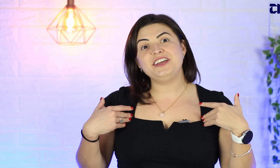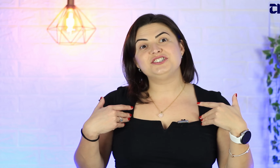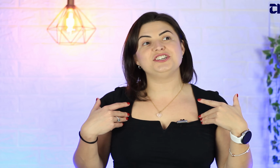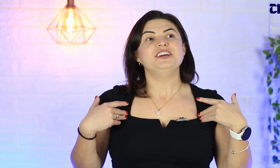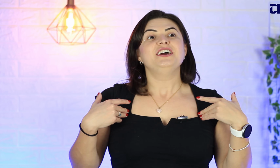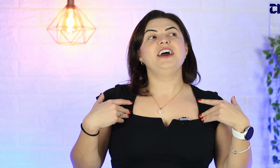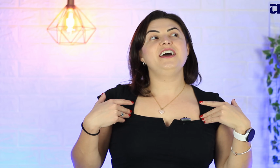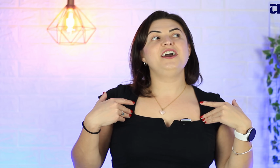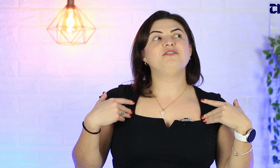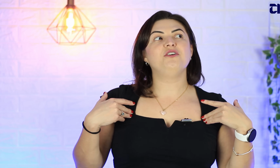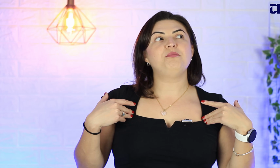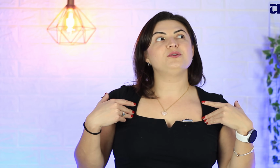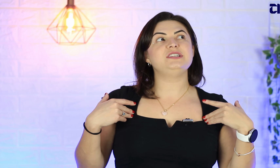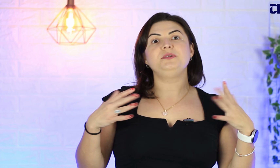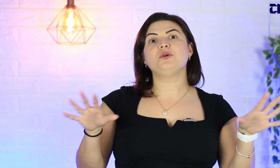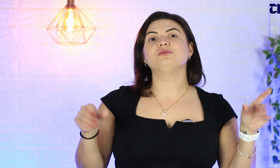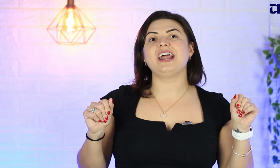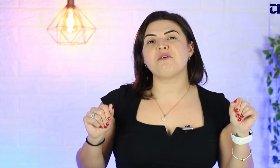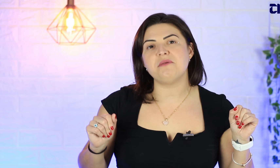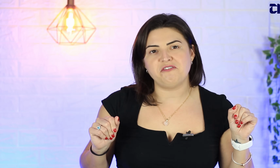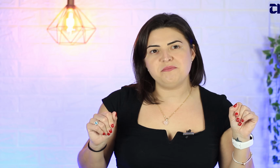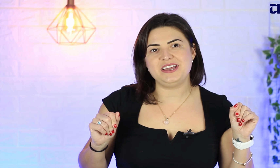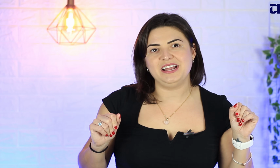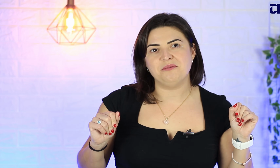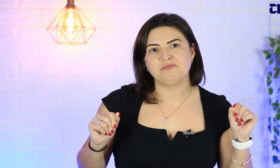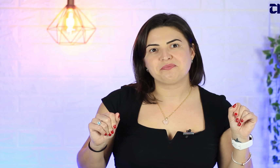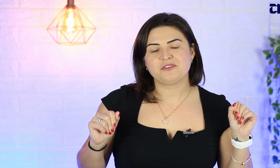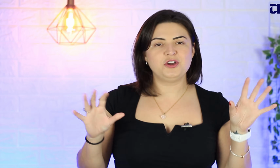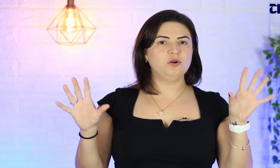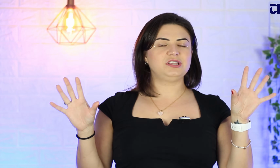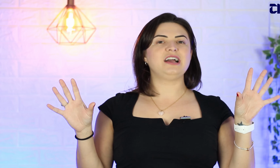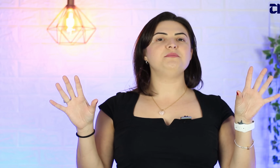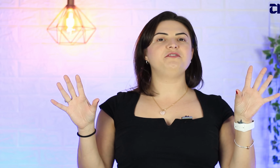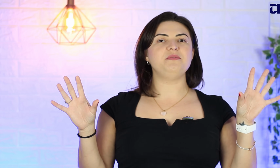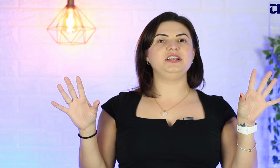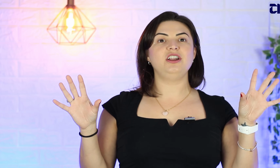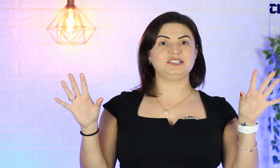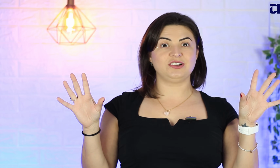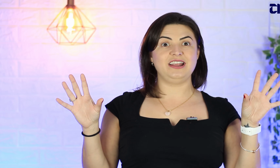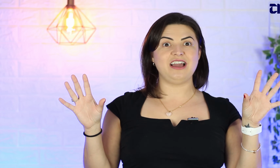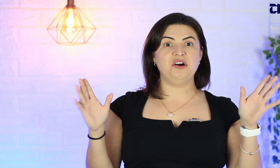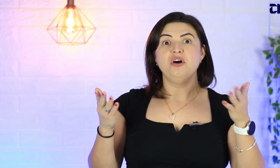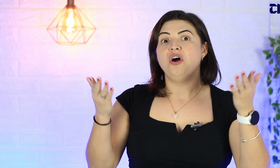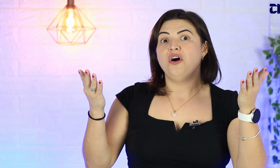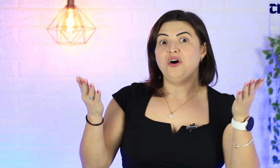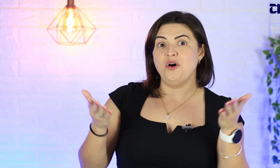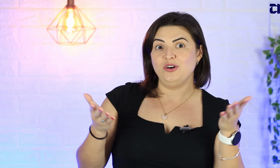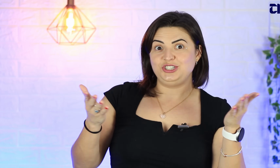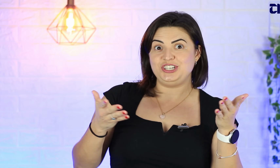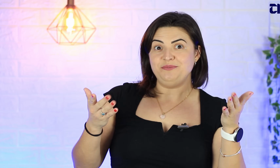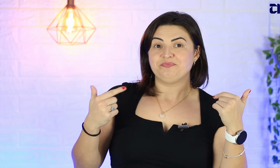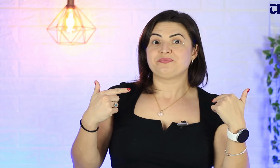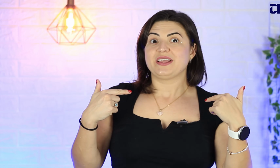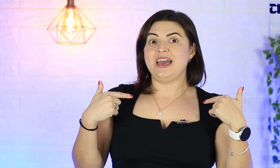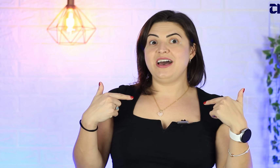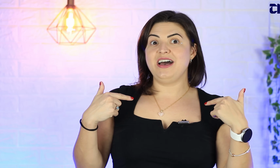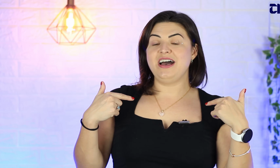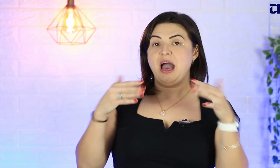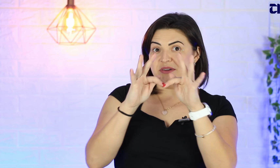gente, eu vou, por exemplo, encontrar com a minha família. Vou encontrar com a minha família. Olha só que legal. Hoje, a